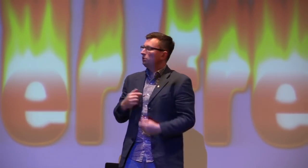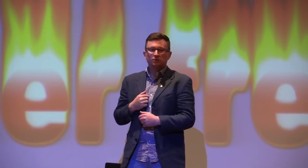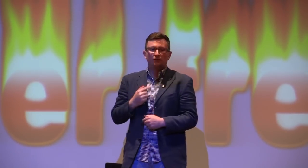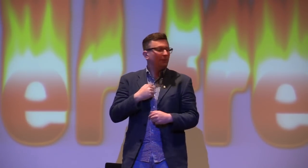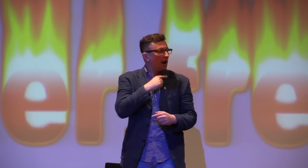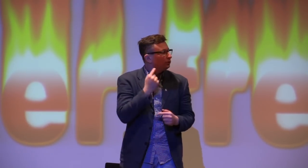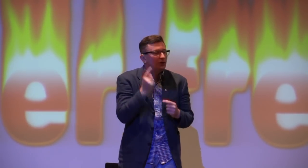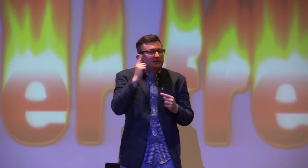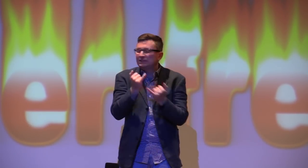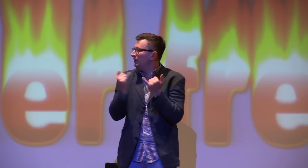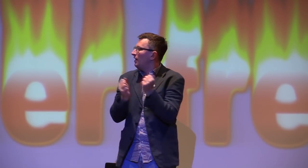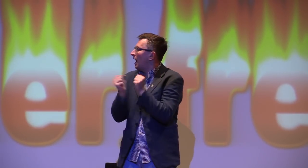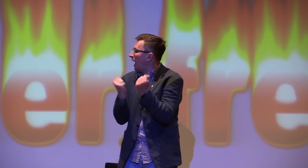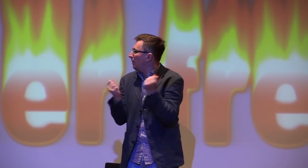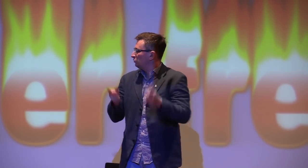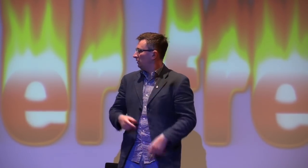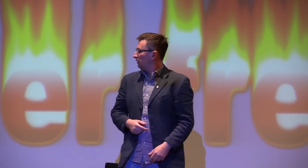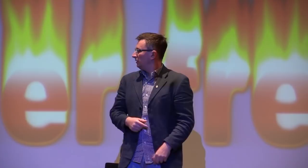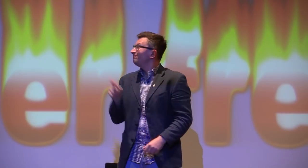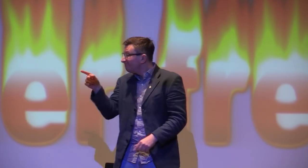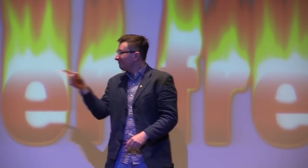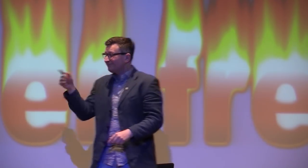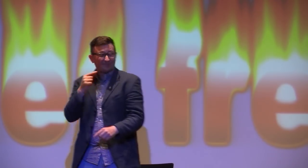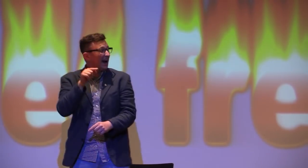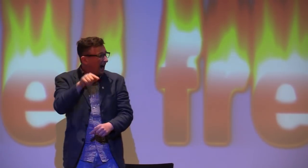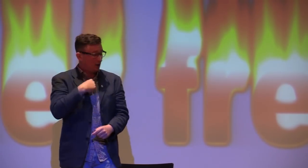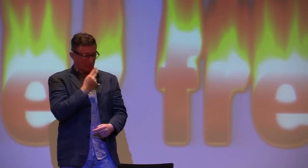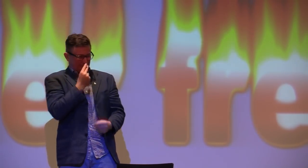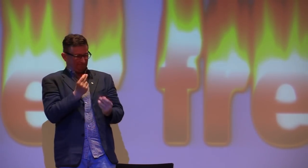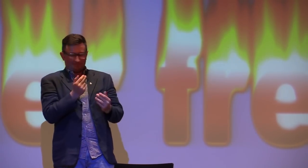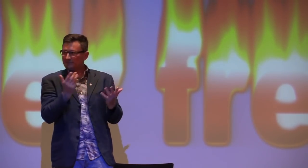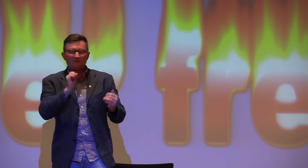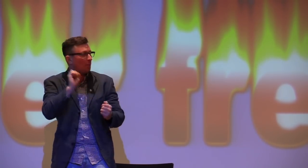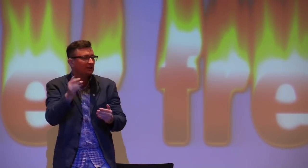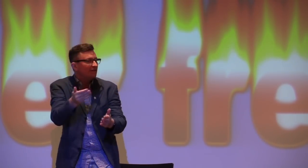halt kein Feedback, keine Antwort auf Mails und das ist halt schwierig.